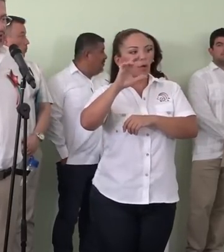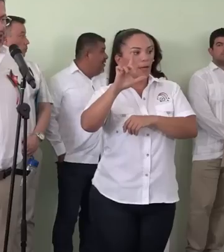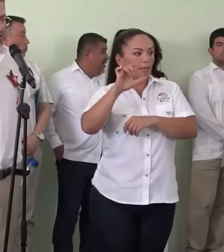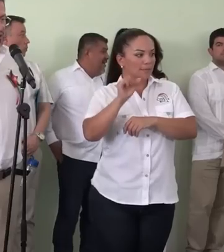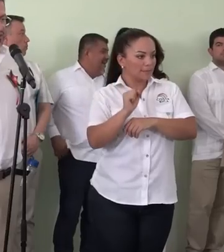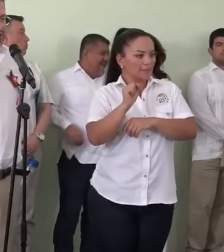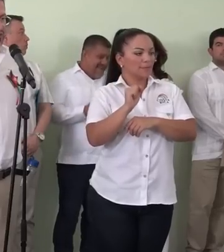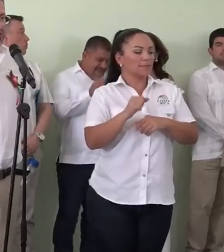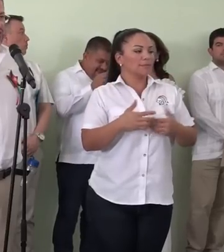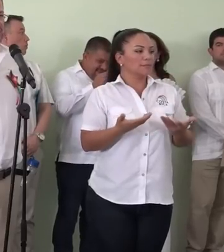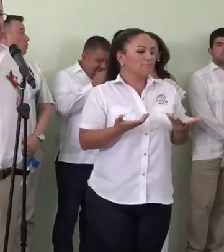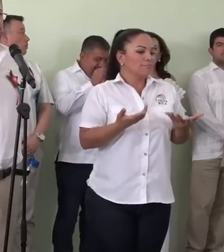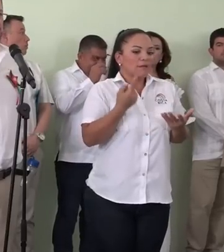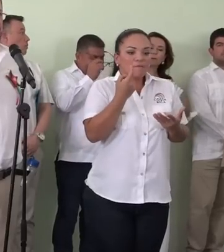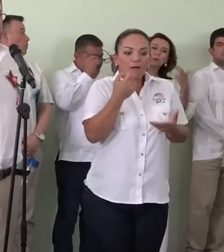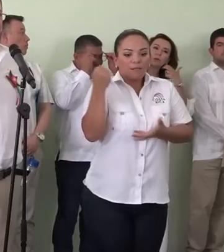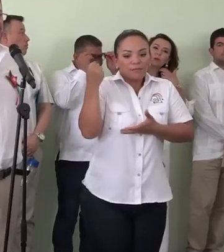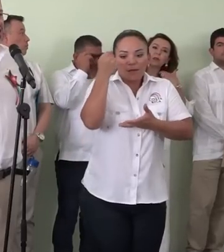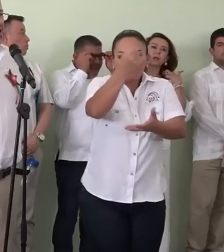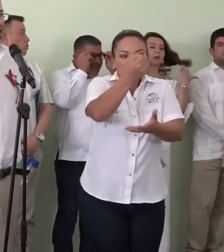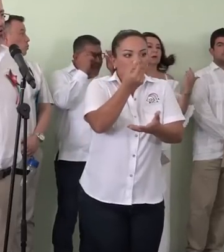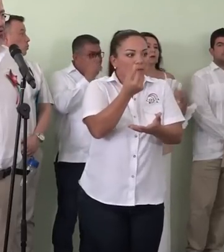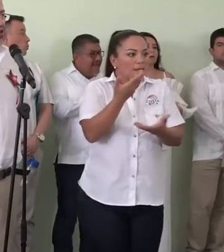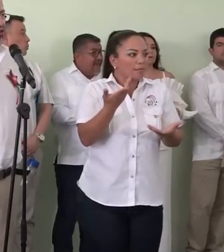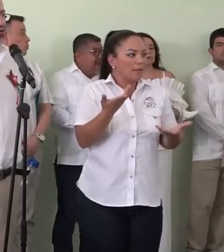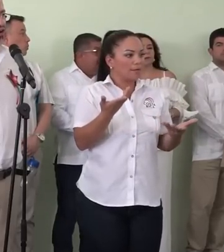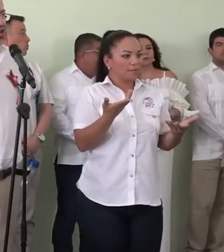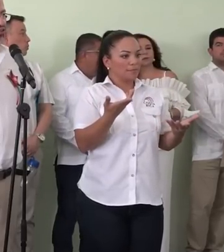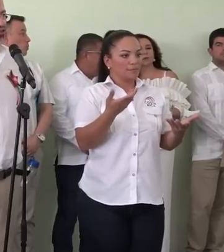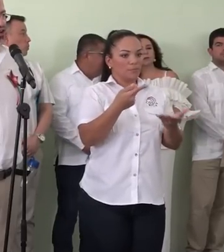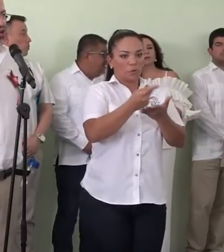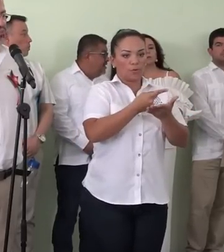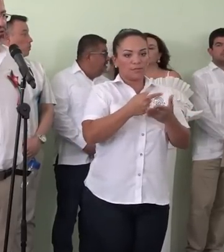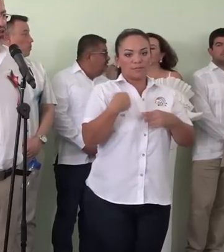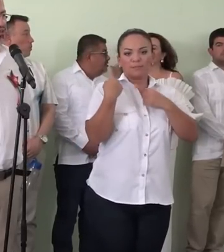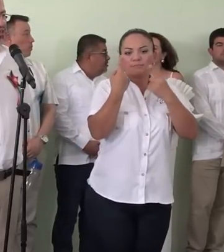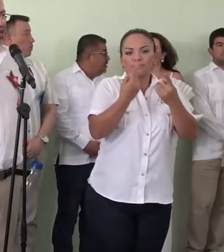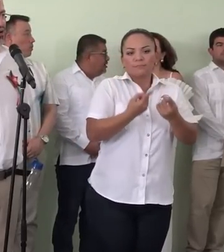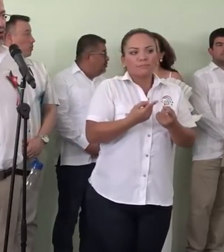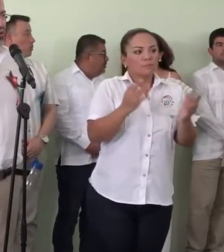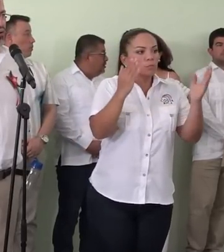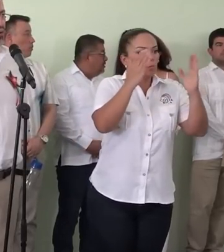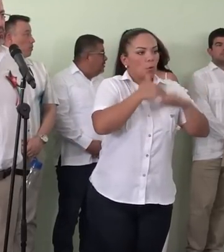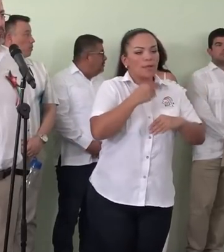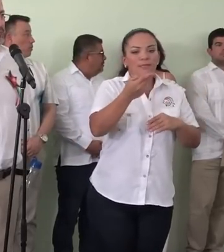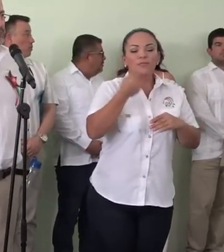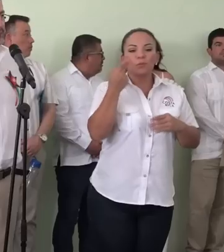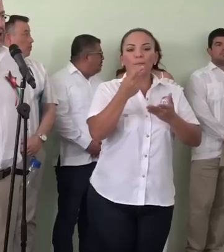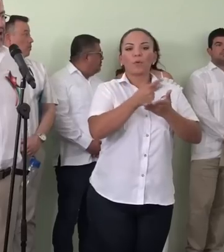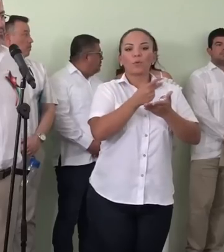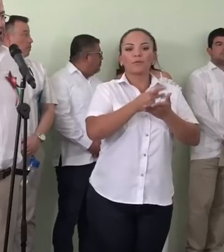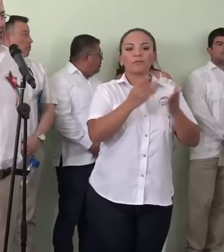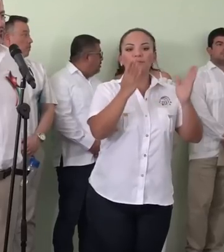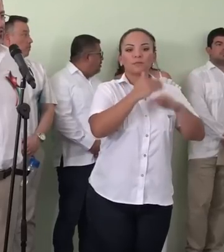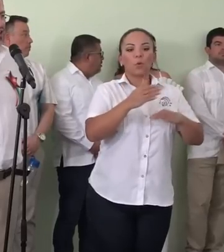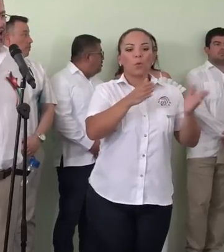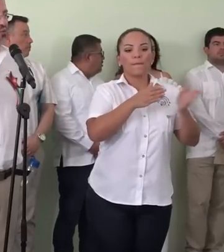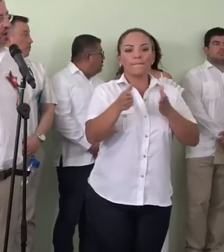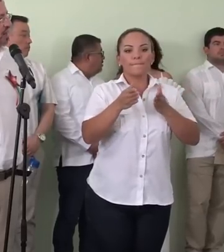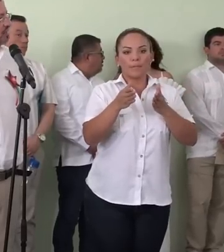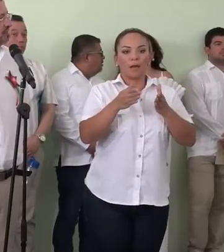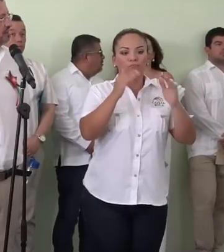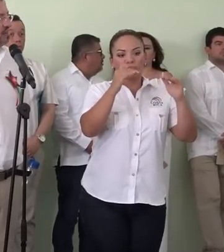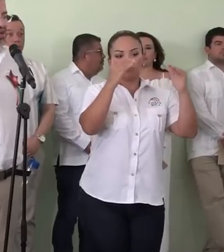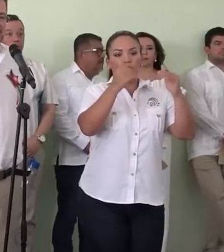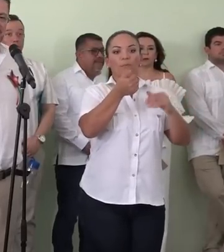no hemos invertido en infraestructura en esta provincia, que no ha habido en la historia de la provincia un plan maestro de